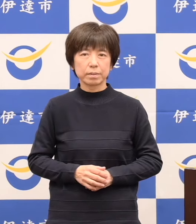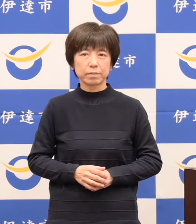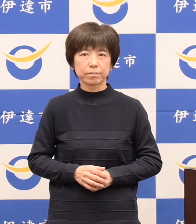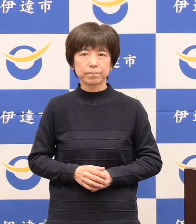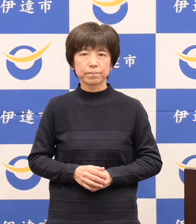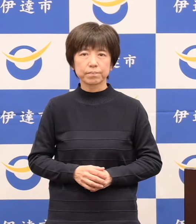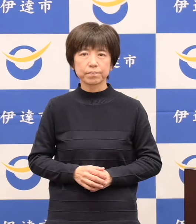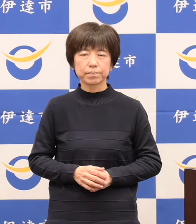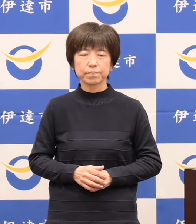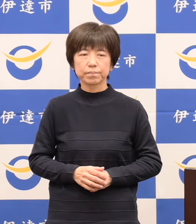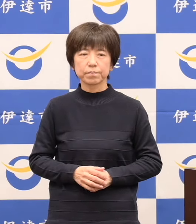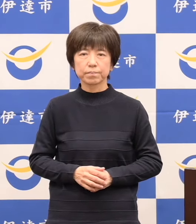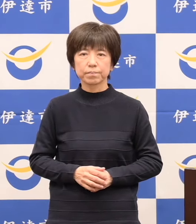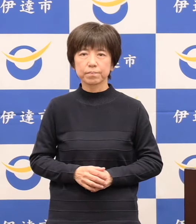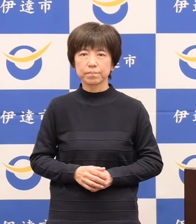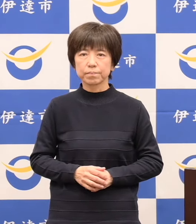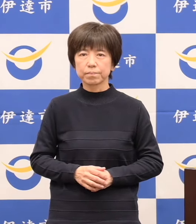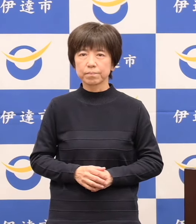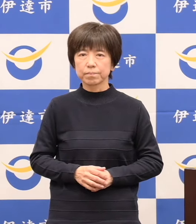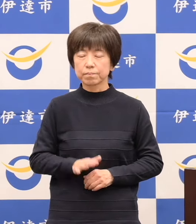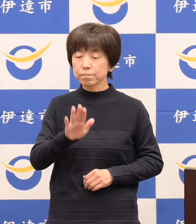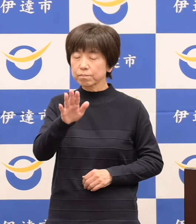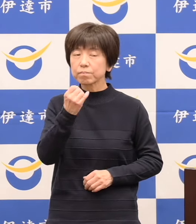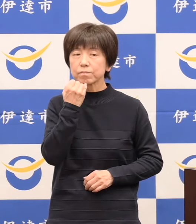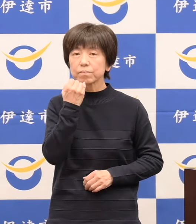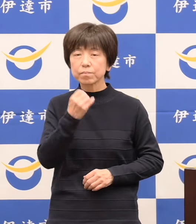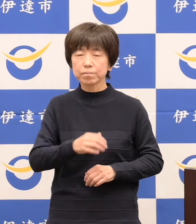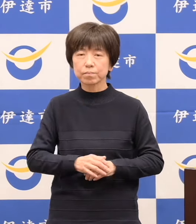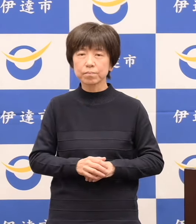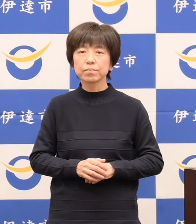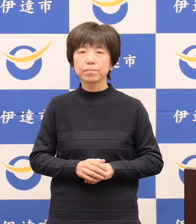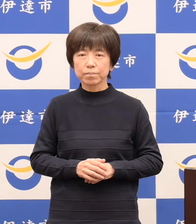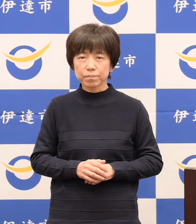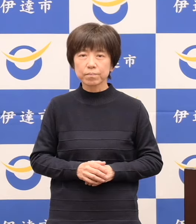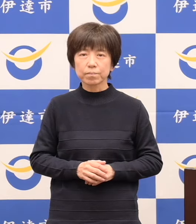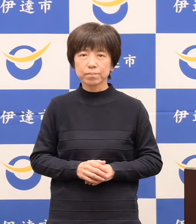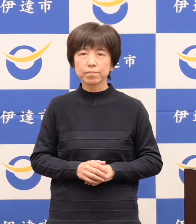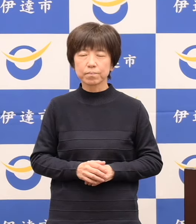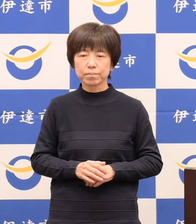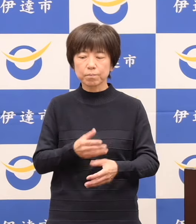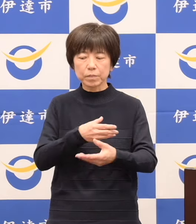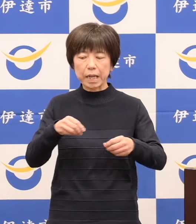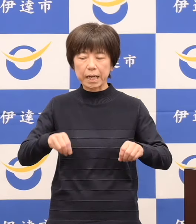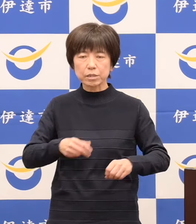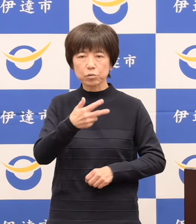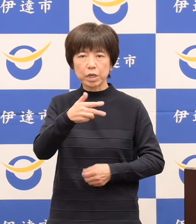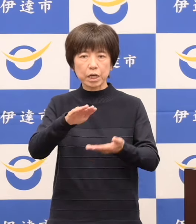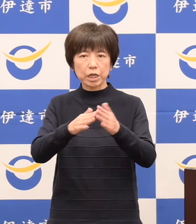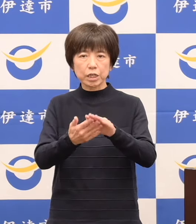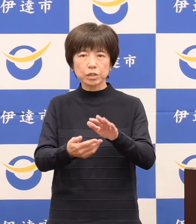後ほどで言うと、新潟の締結している市町村名とか、分かれば教えてください。 はい、分かりました。